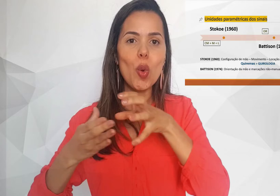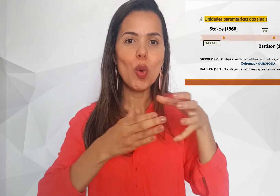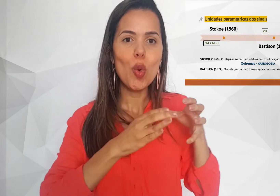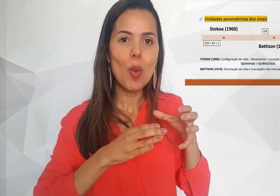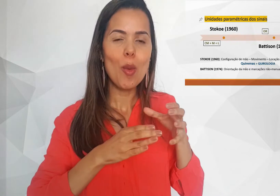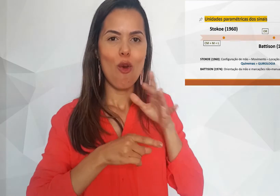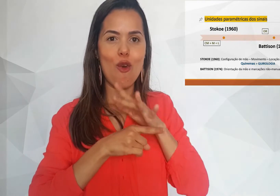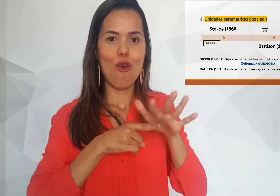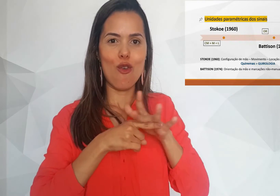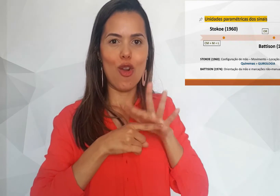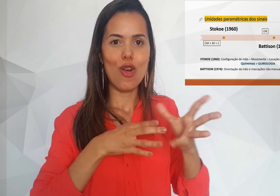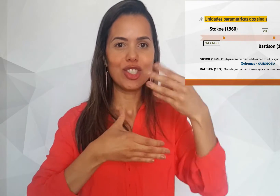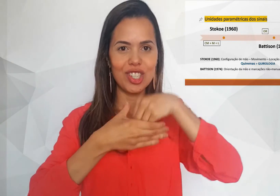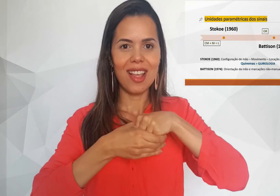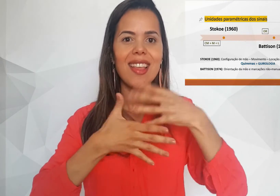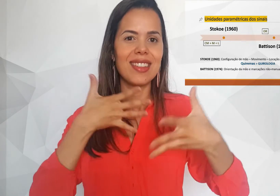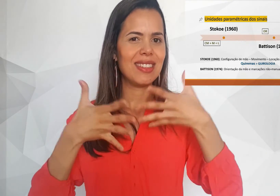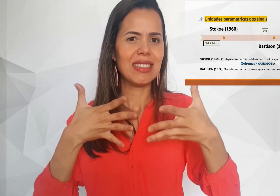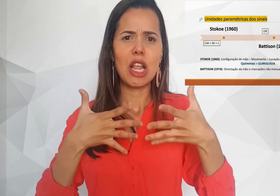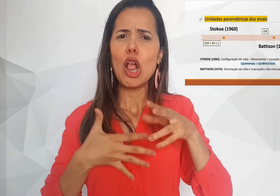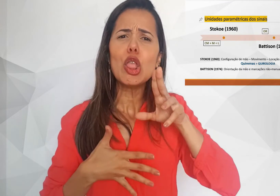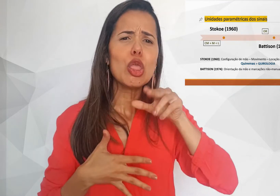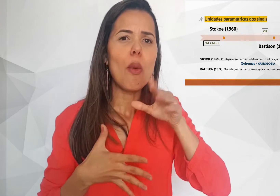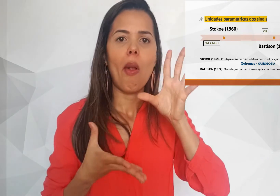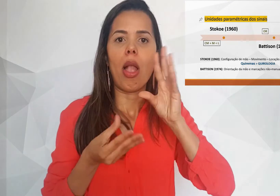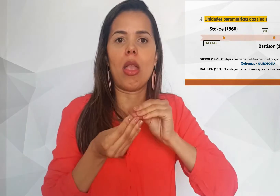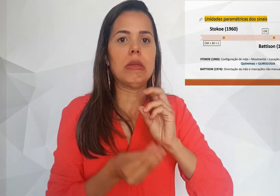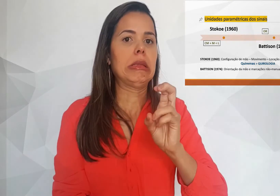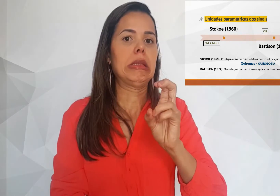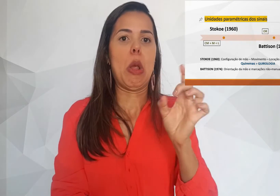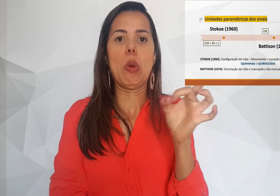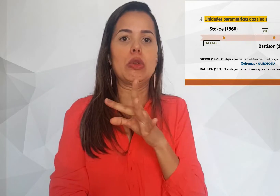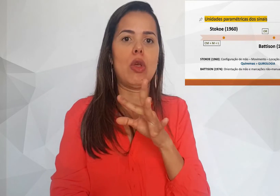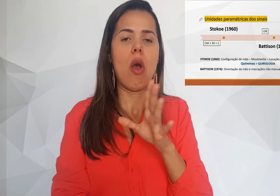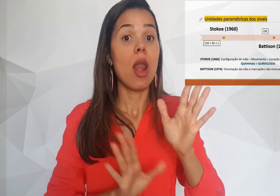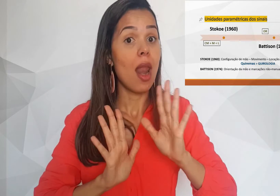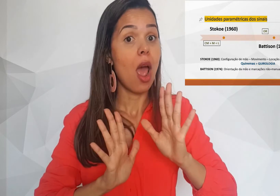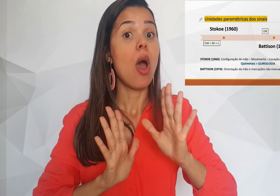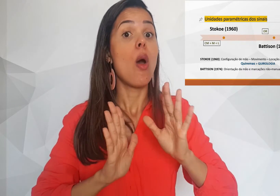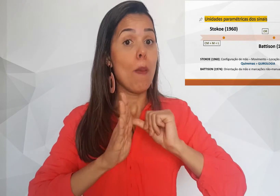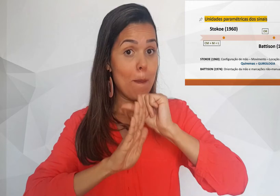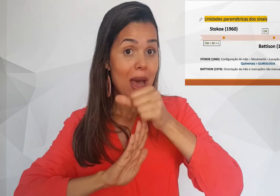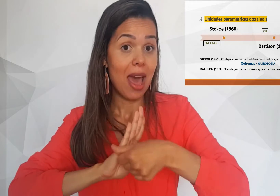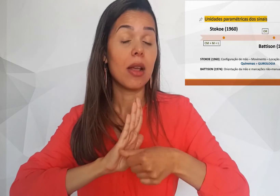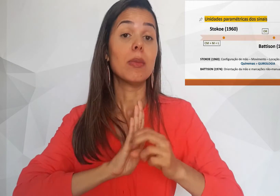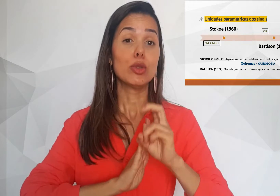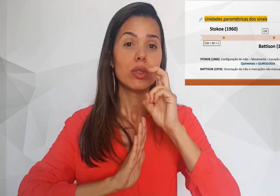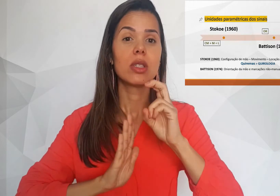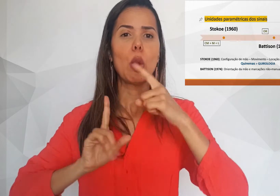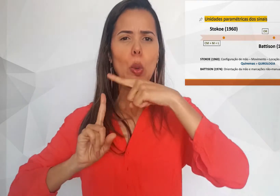unidades, aspectos. Então, nunca reduzir apenas a 5 unidades, mas 5 grandes grupos, e